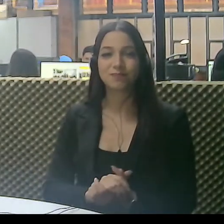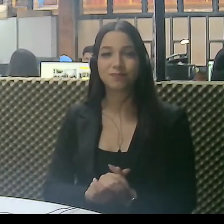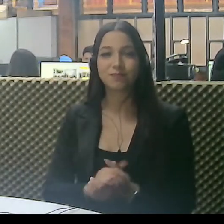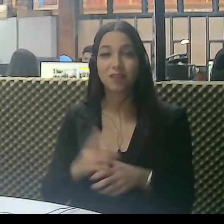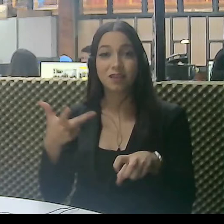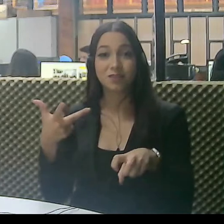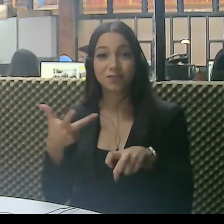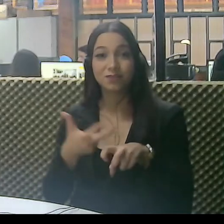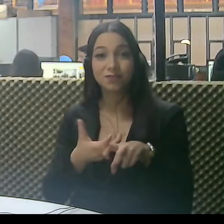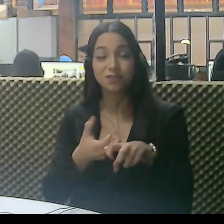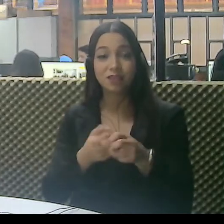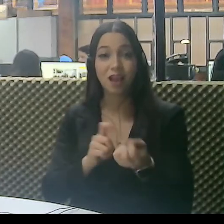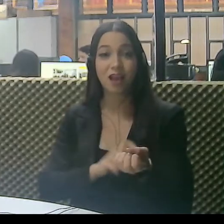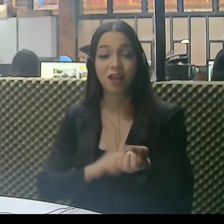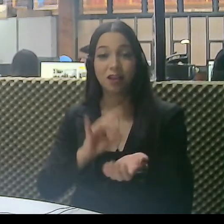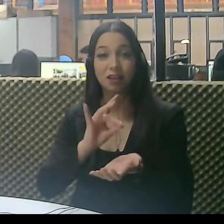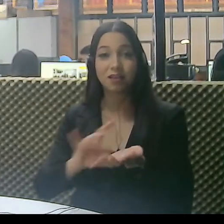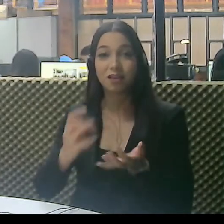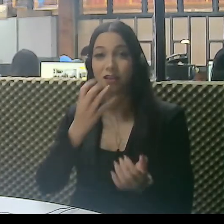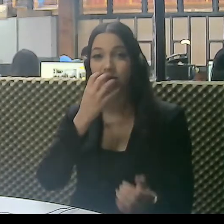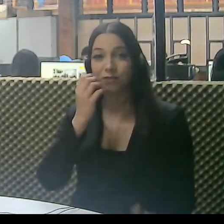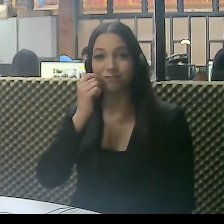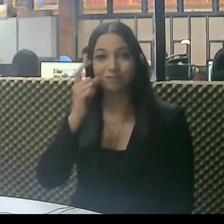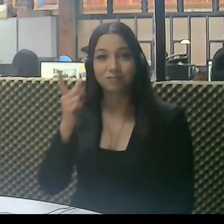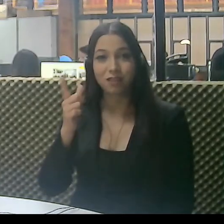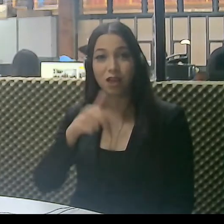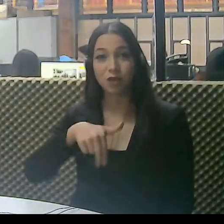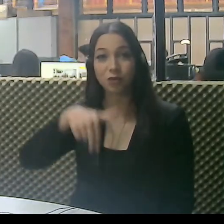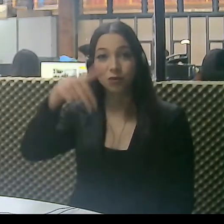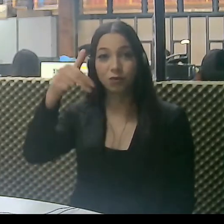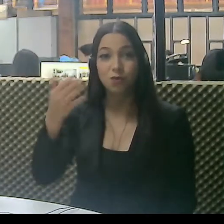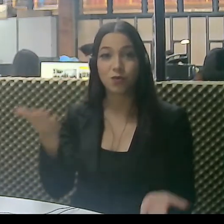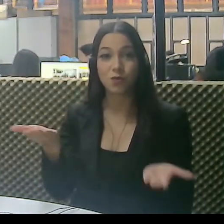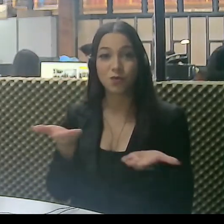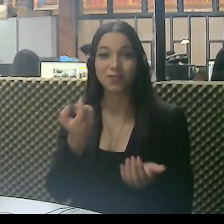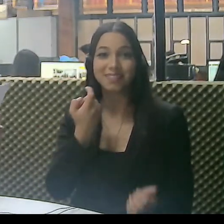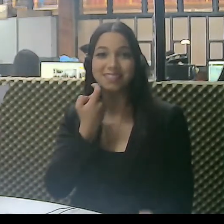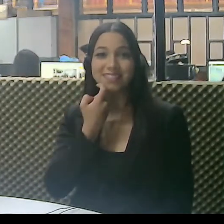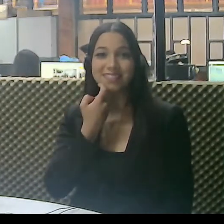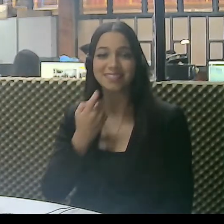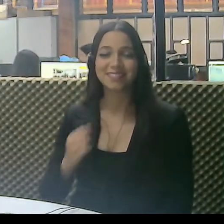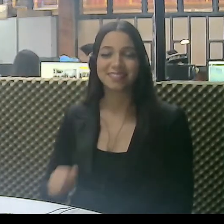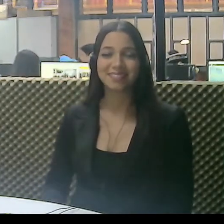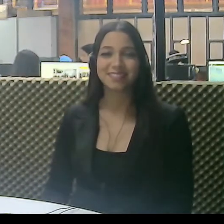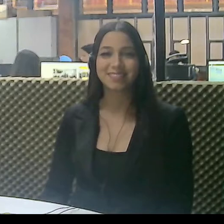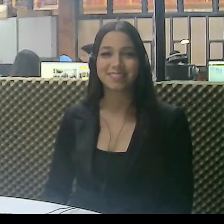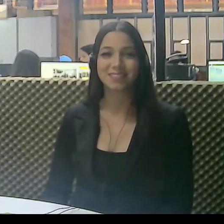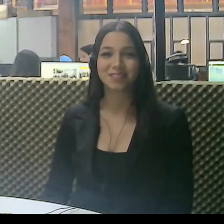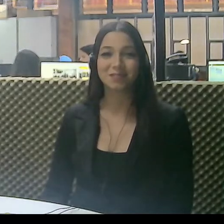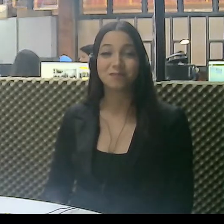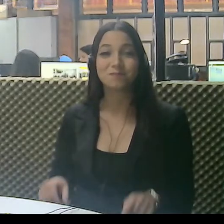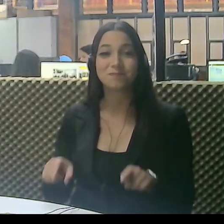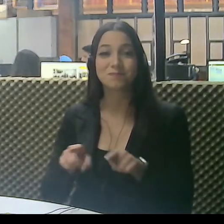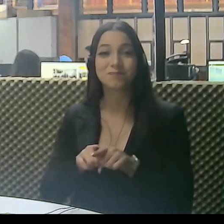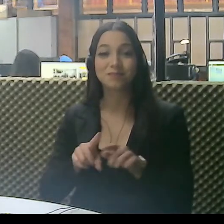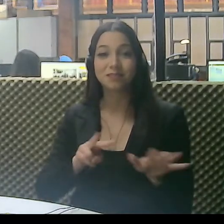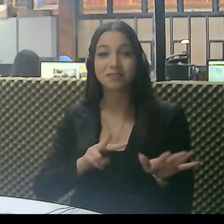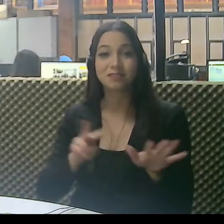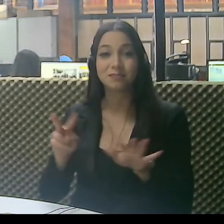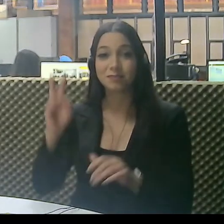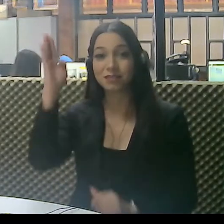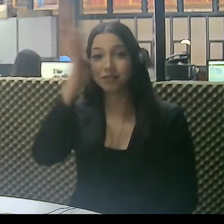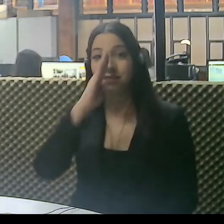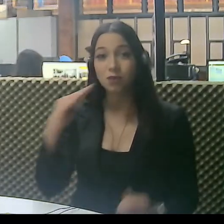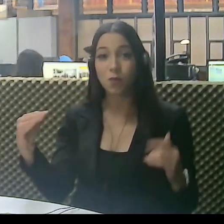Vacinação antirrábica em cães e gatos chega ao setor norte nesta sexta-feira. E ainda, Semana Nacional